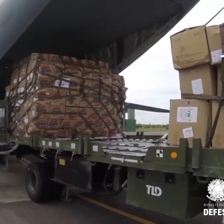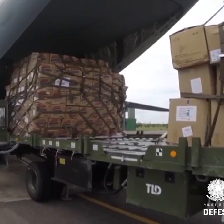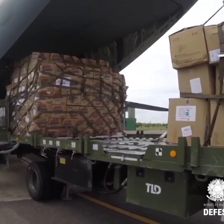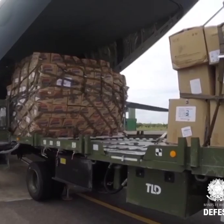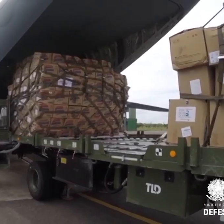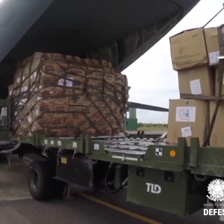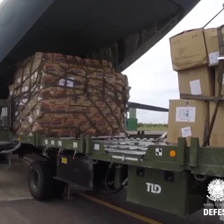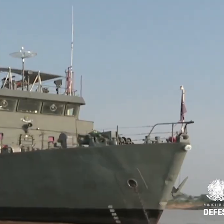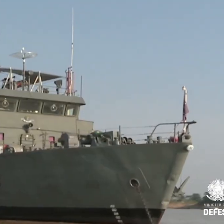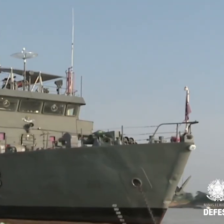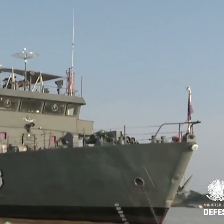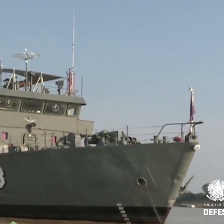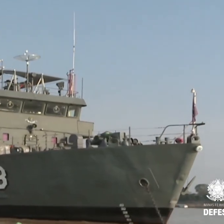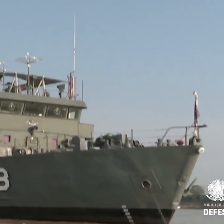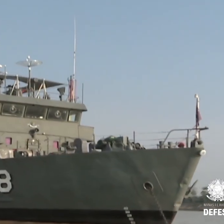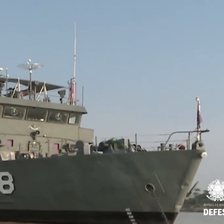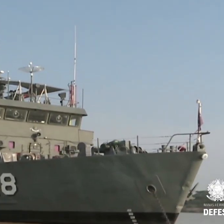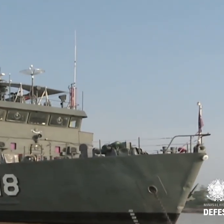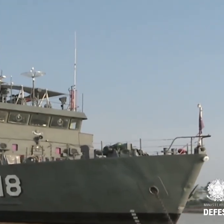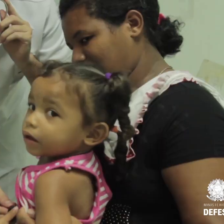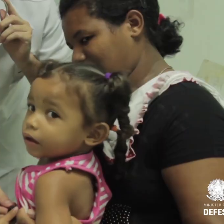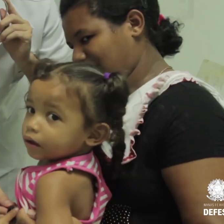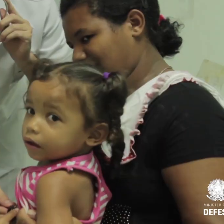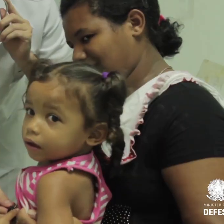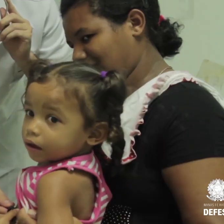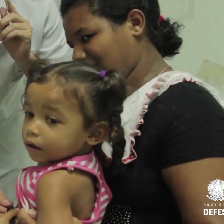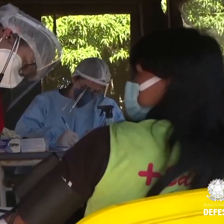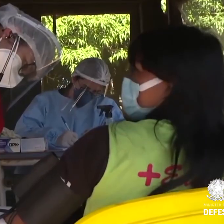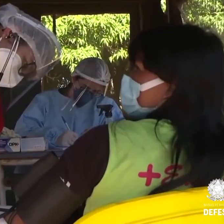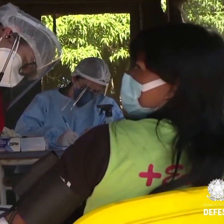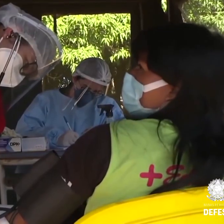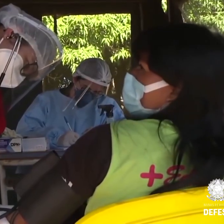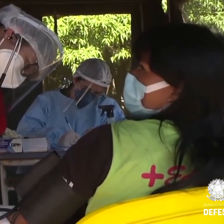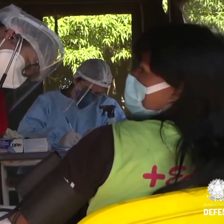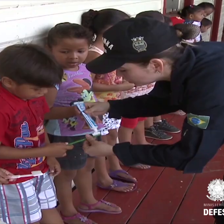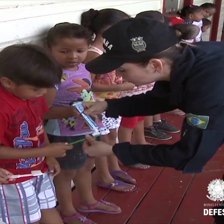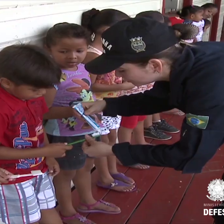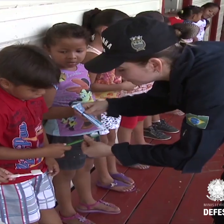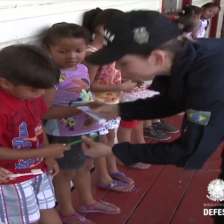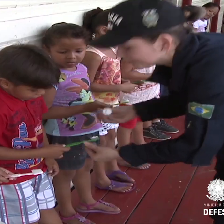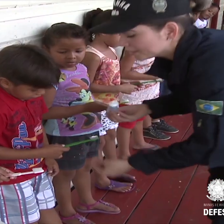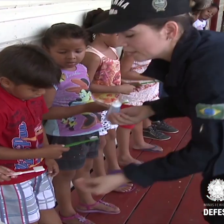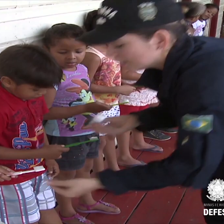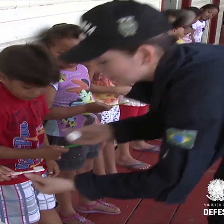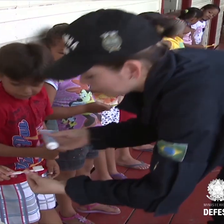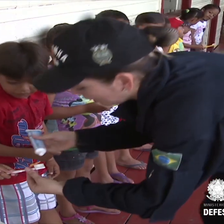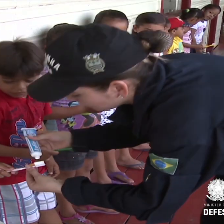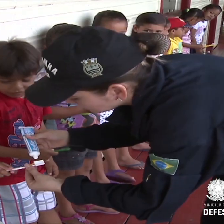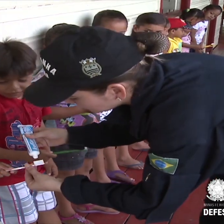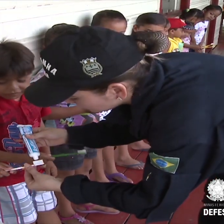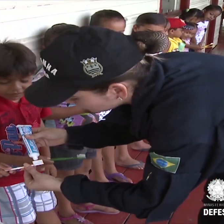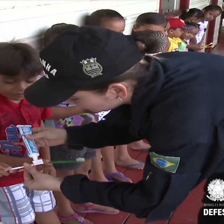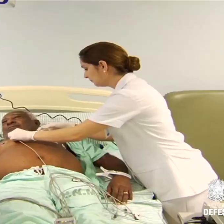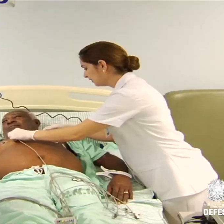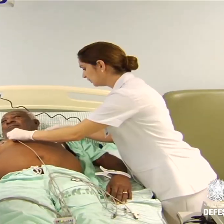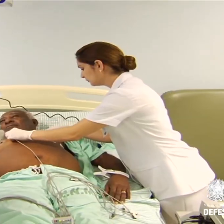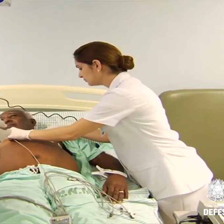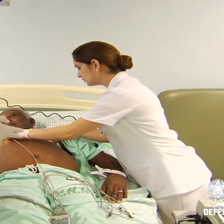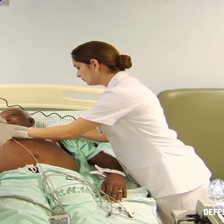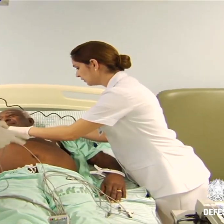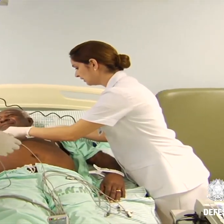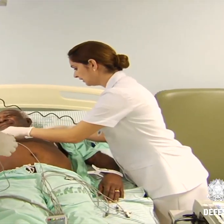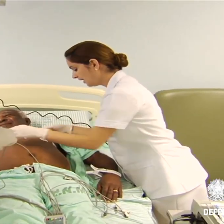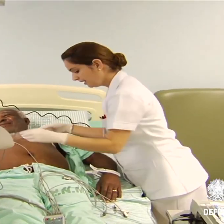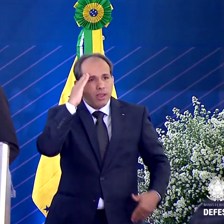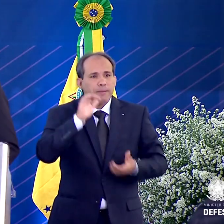de medicamentos, ações humanitárias, assistência social a populações isoladas. Até hoje, foram 12